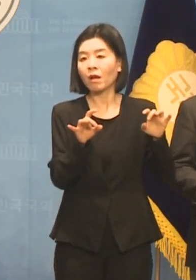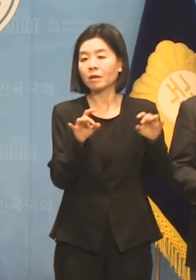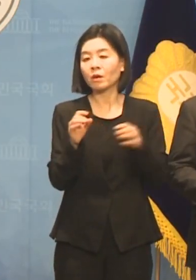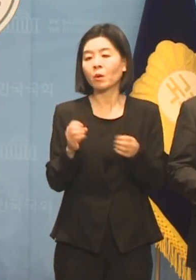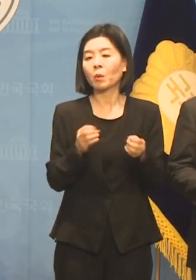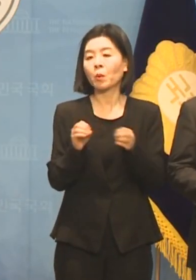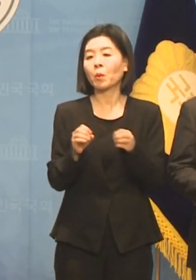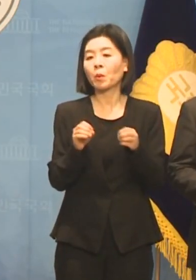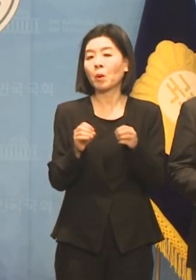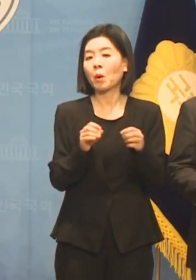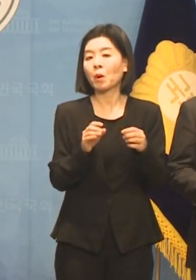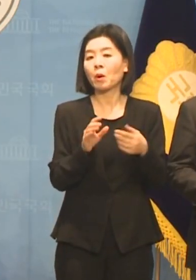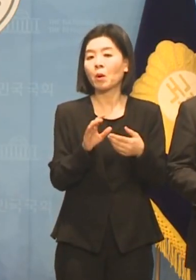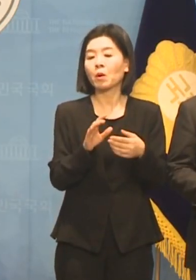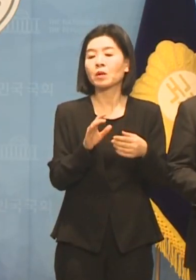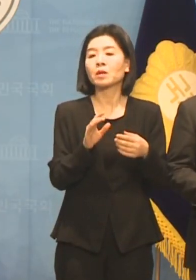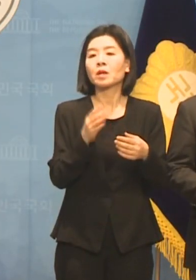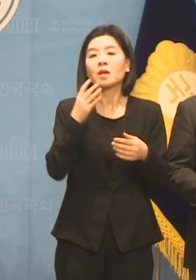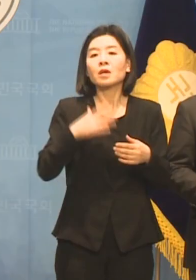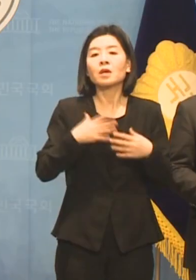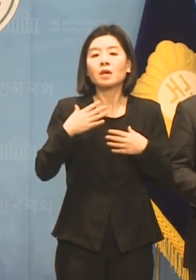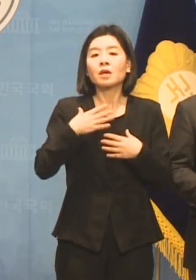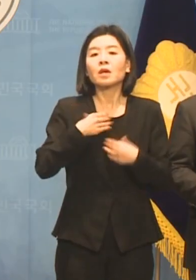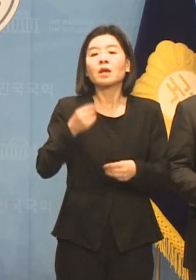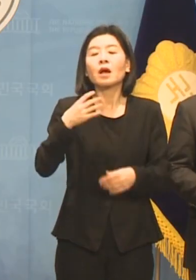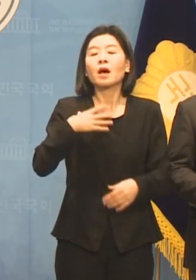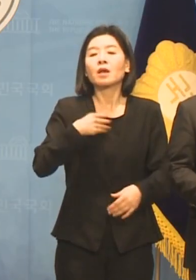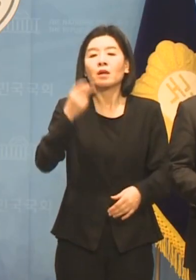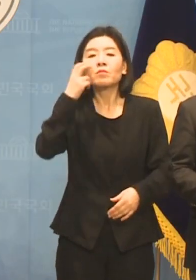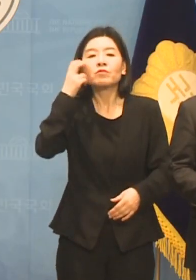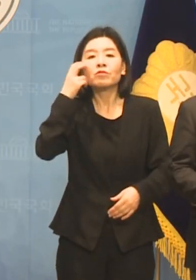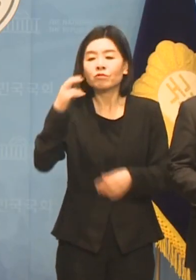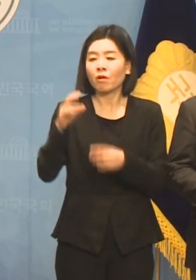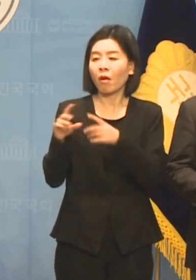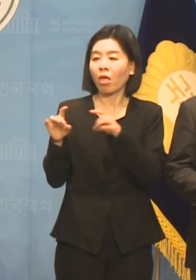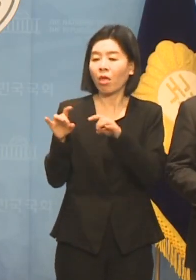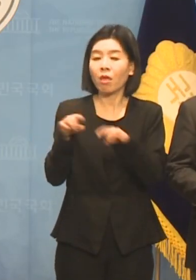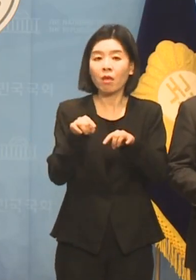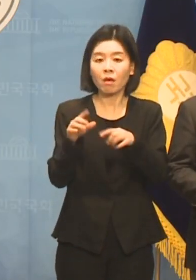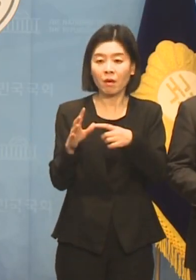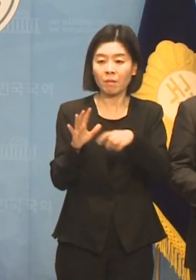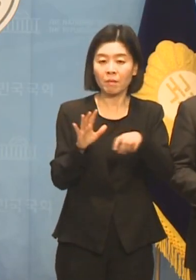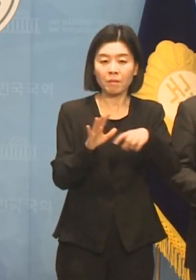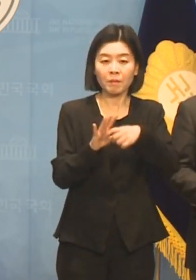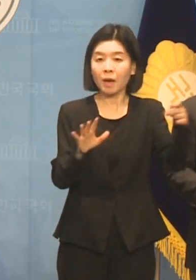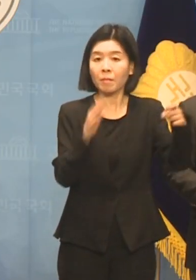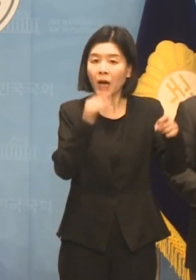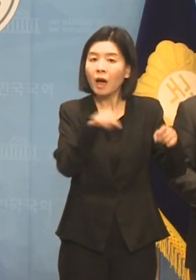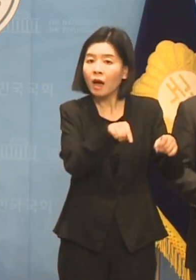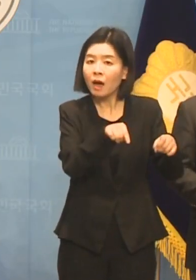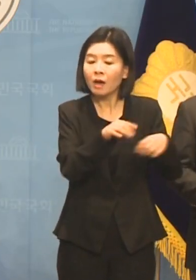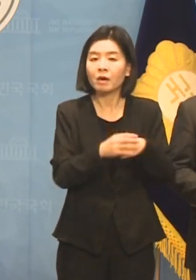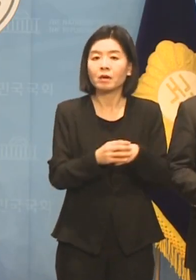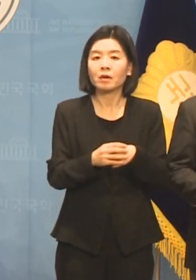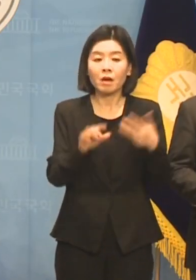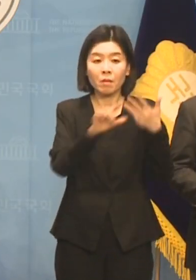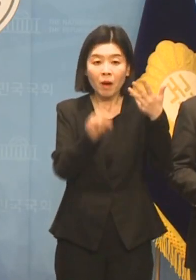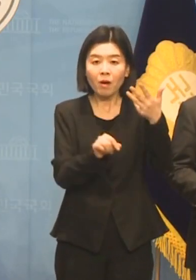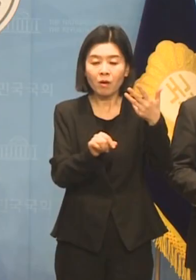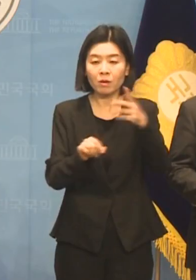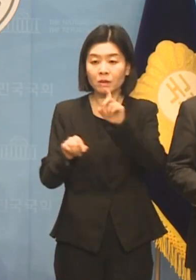높이도록 준비하고 설계되었다는 점입니다. 계엄 실행을 본격화하기 직전인 8월과